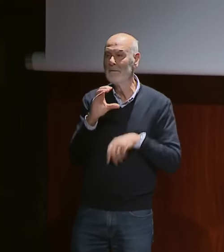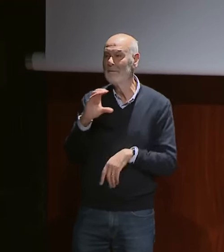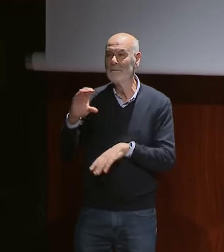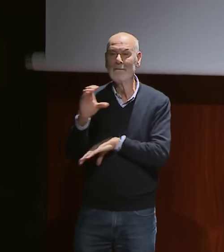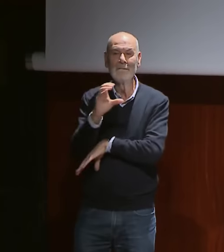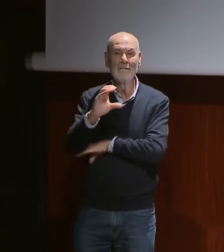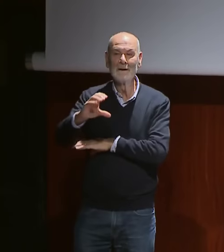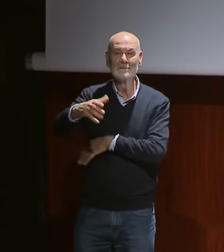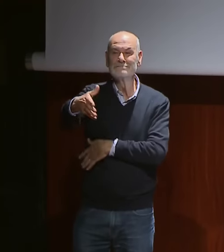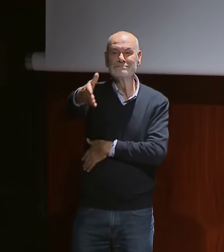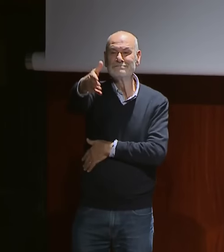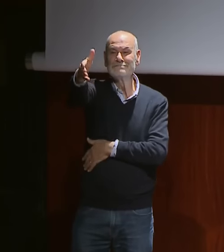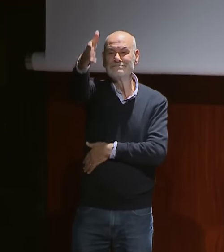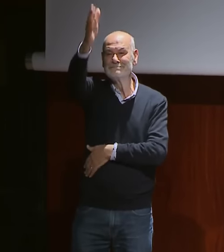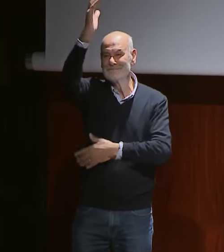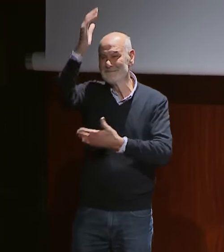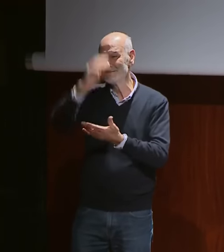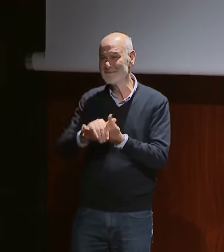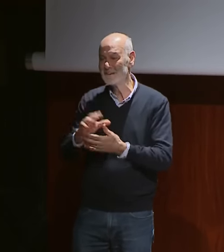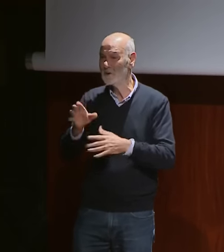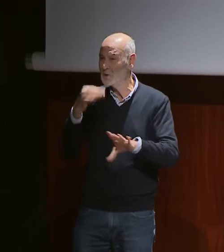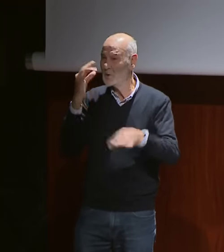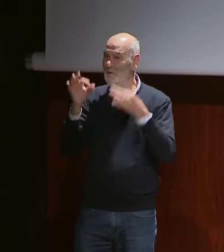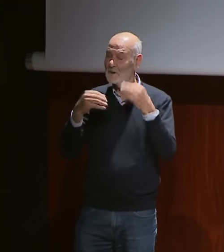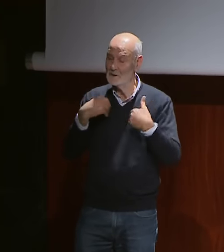là. Cette espèce de curiosité